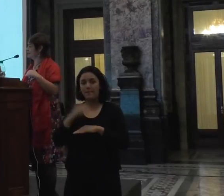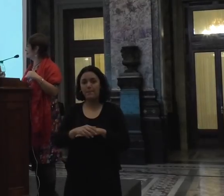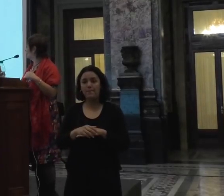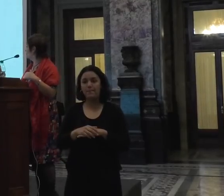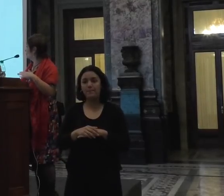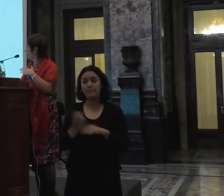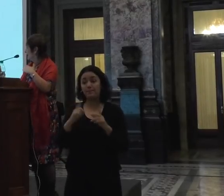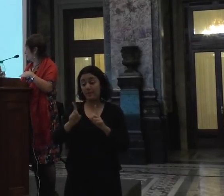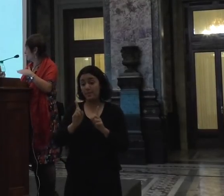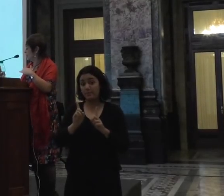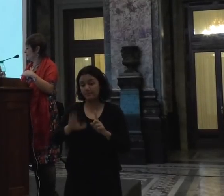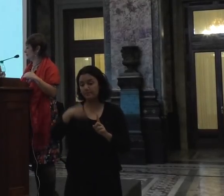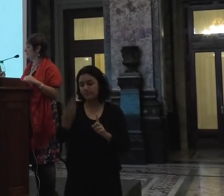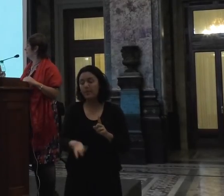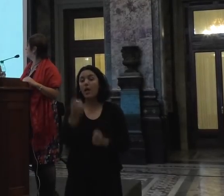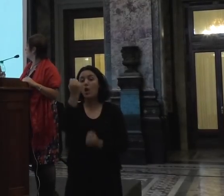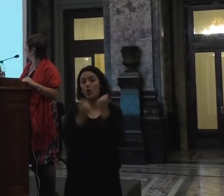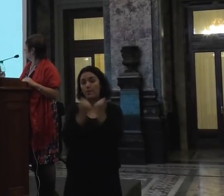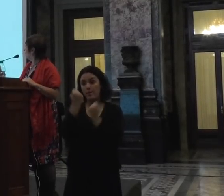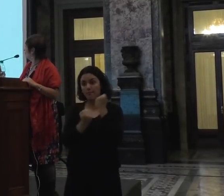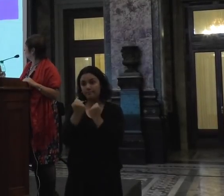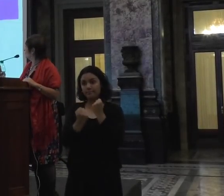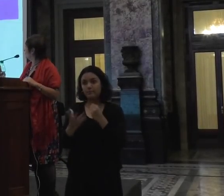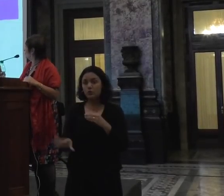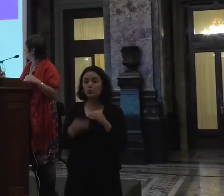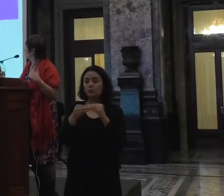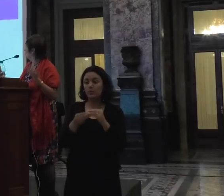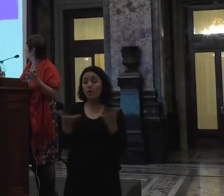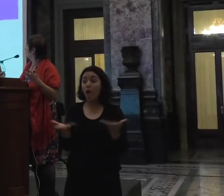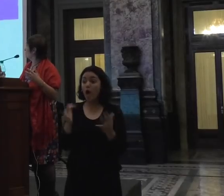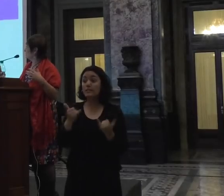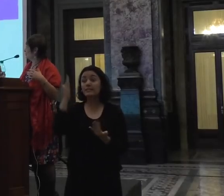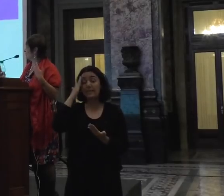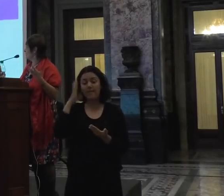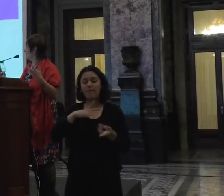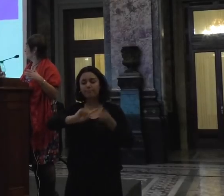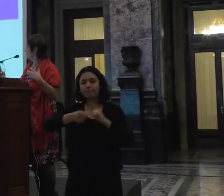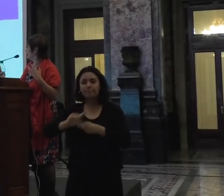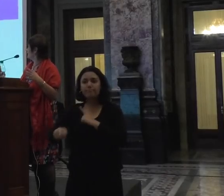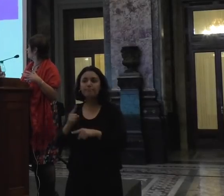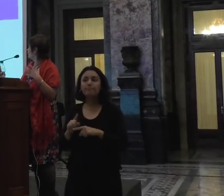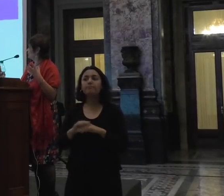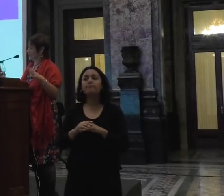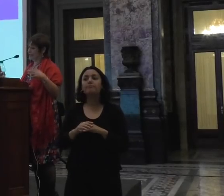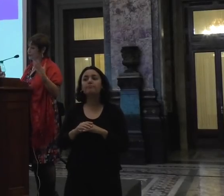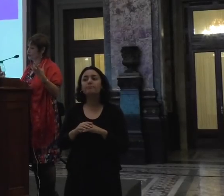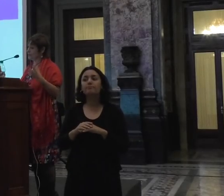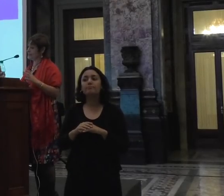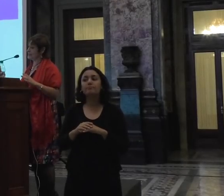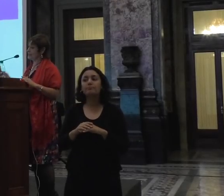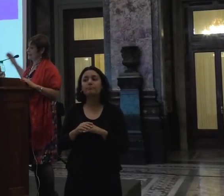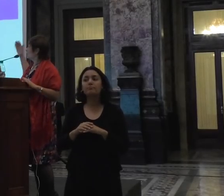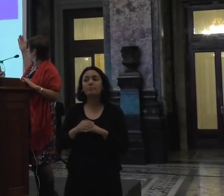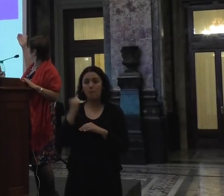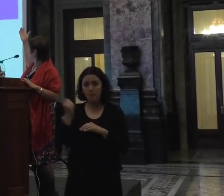posteriormente se aunó la economía, y ahora sabemos que hay unos vínculos de neurociencia cognitiva que son